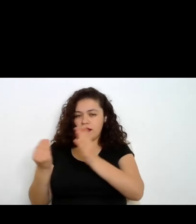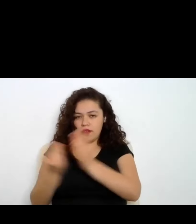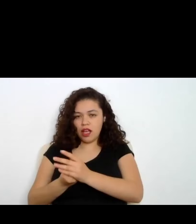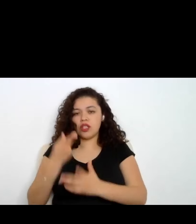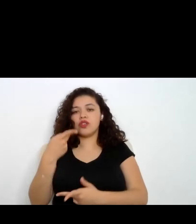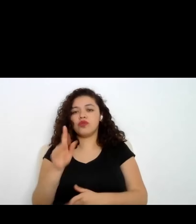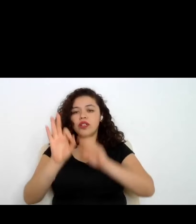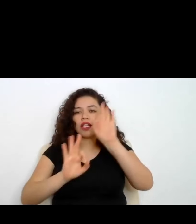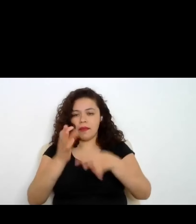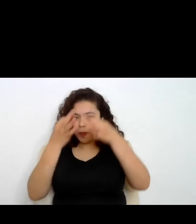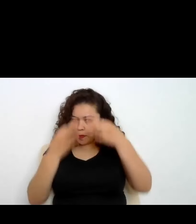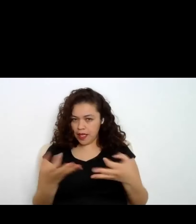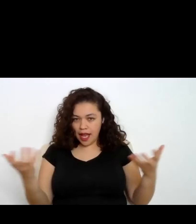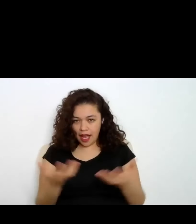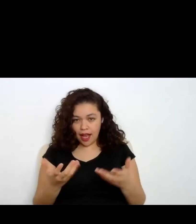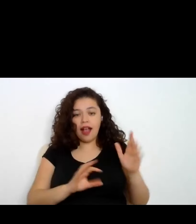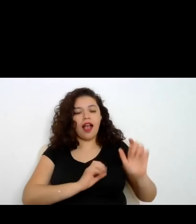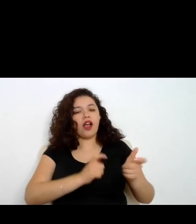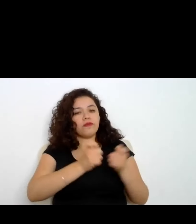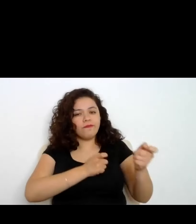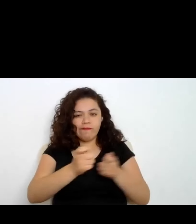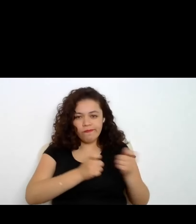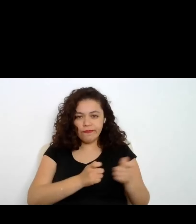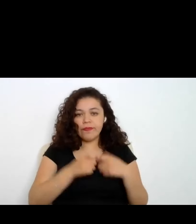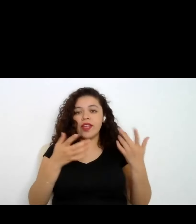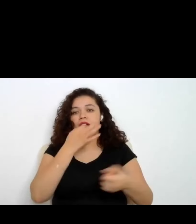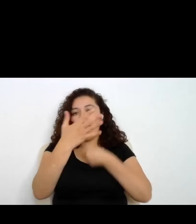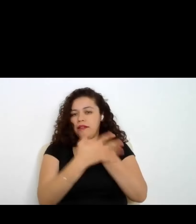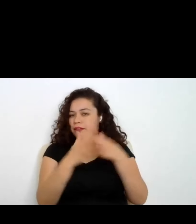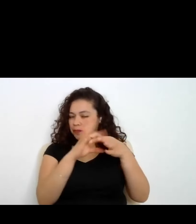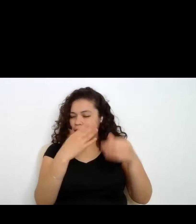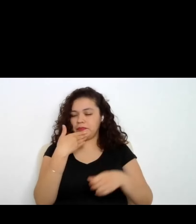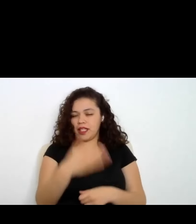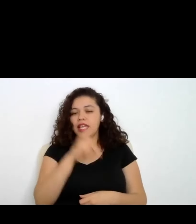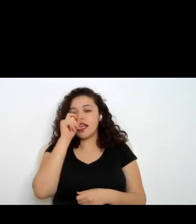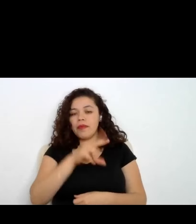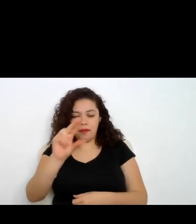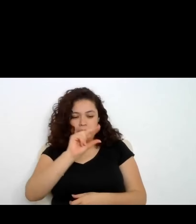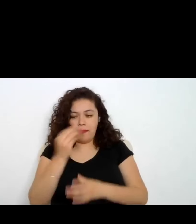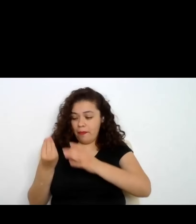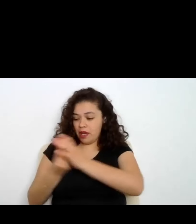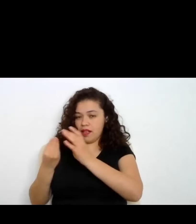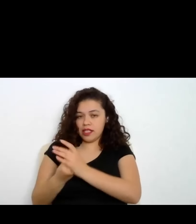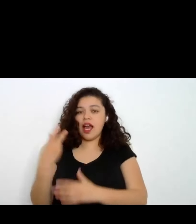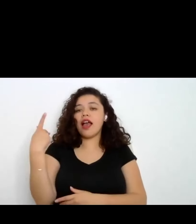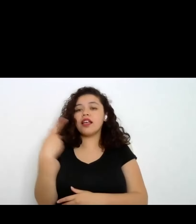tratamiento legítimo, controlado e informado, así como garantizar la privacidad y el derecho a